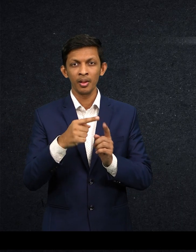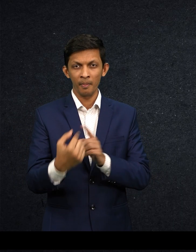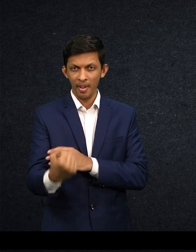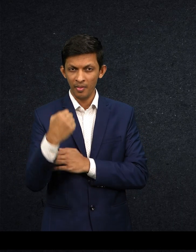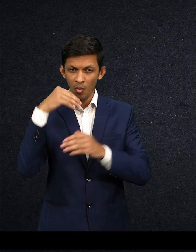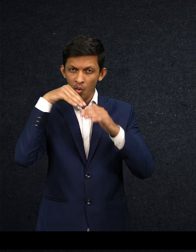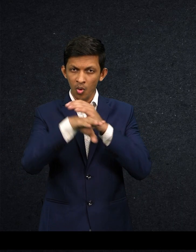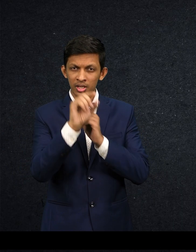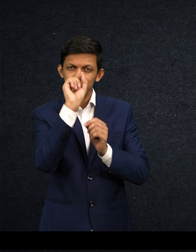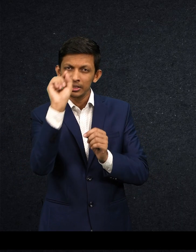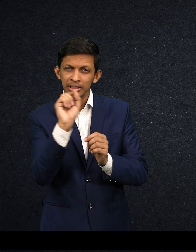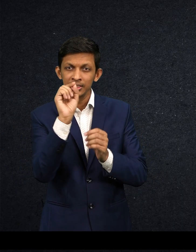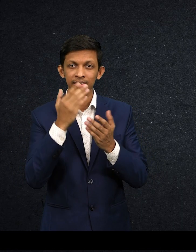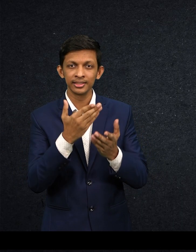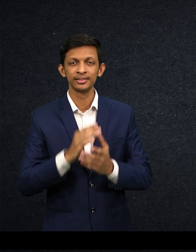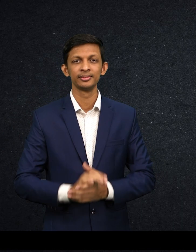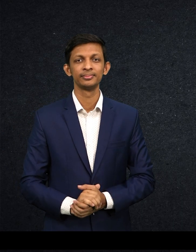அணு ஆற்றல்.